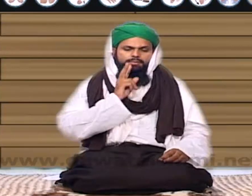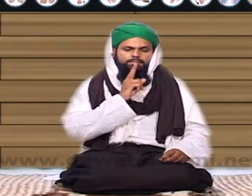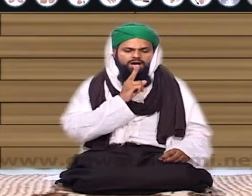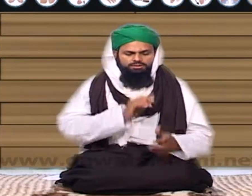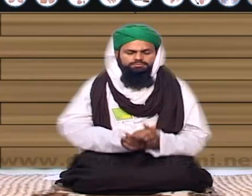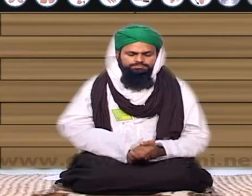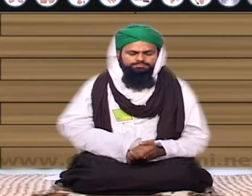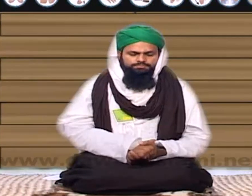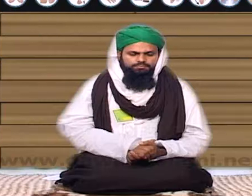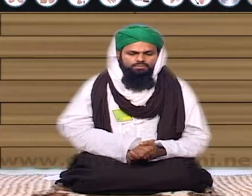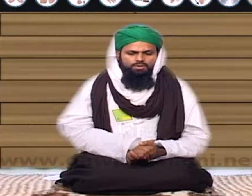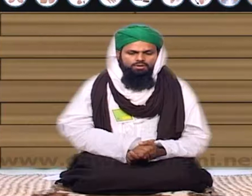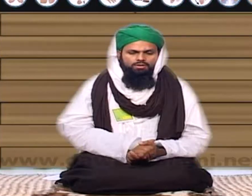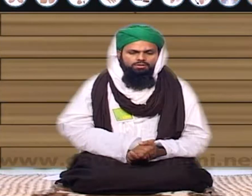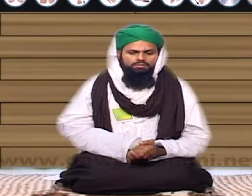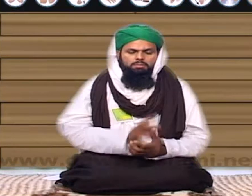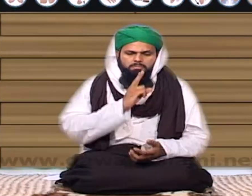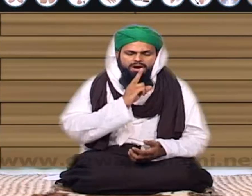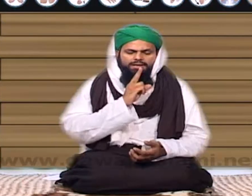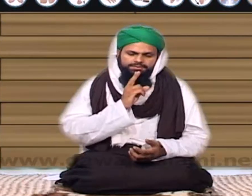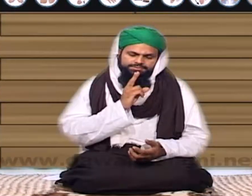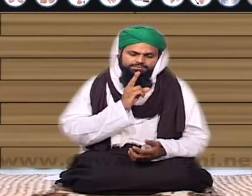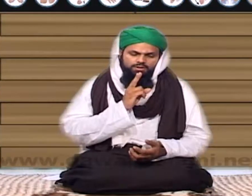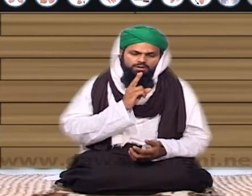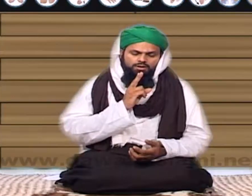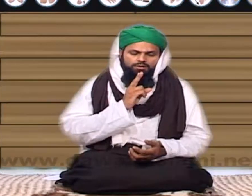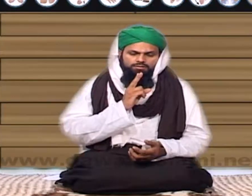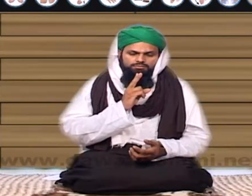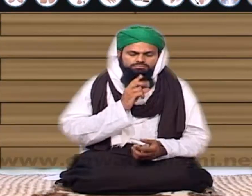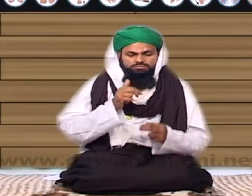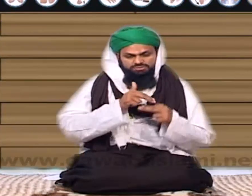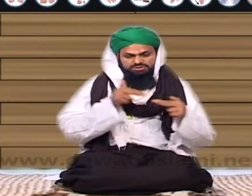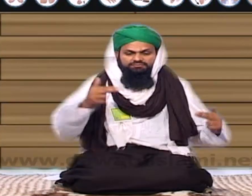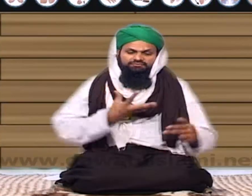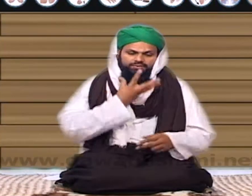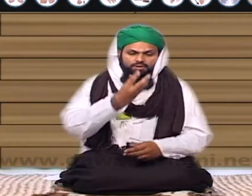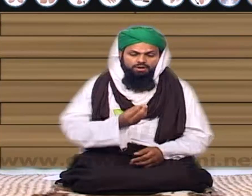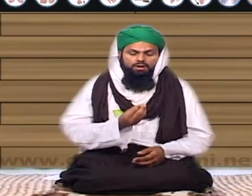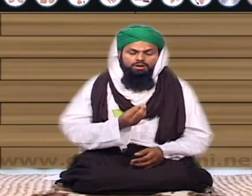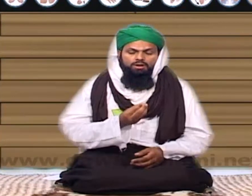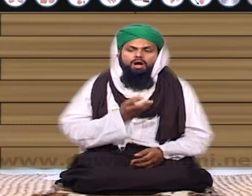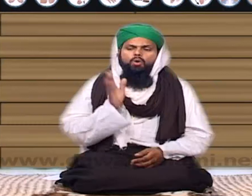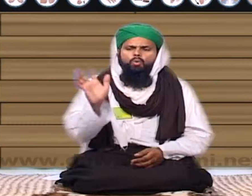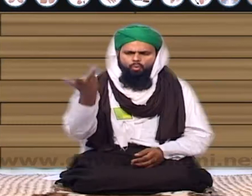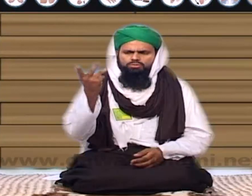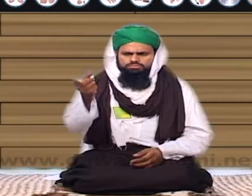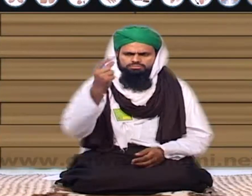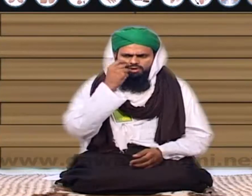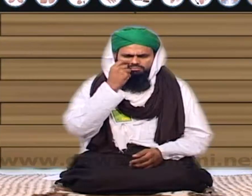میں اپنے آپ کو ہوشیار سمجھتا ہوں، چلیے اس کی دلیل یہ ہے کہ میں اپنے آپ کو ہوشیار سمجھتا ہوں کہ اگر آپ میں